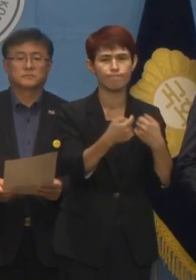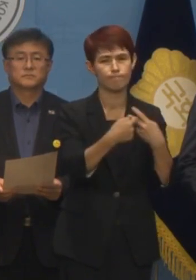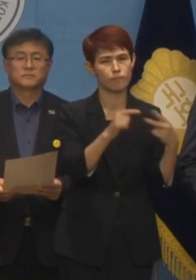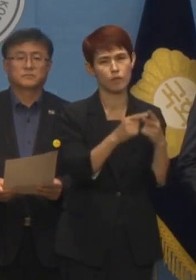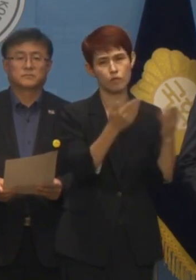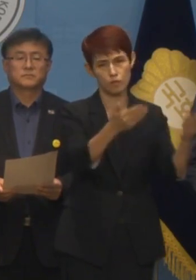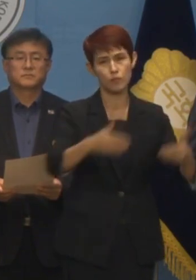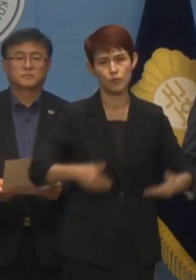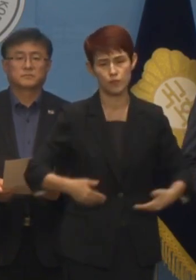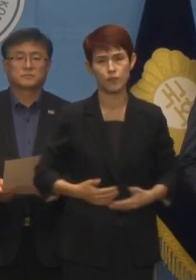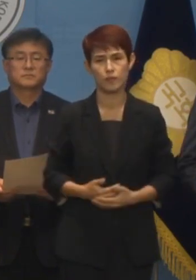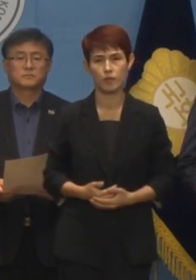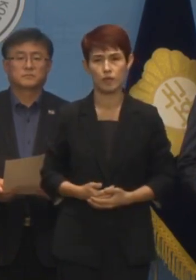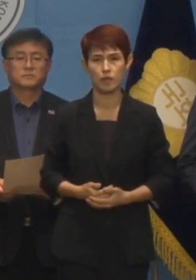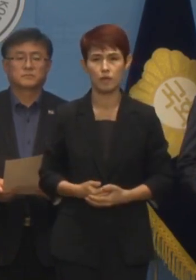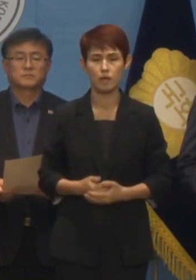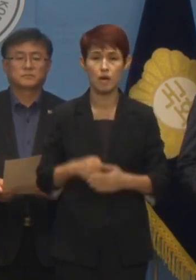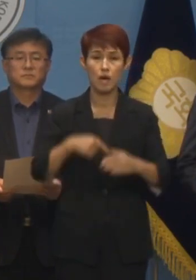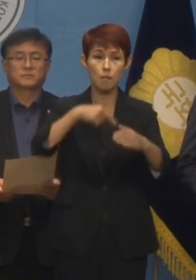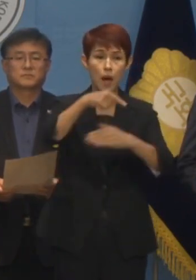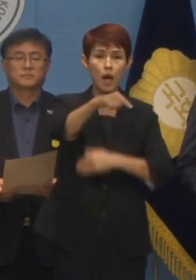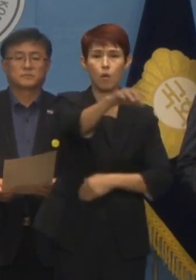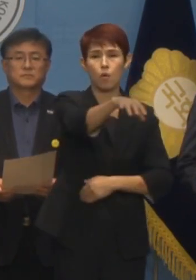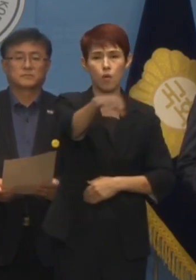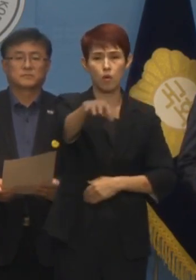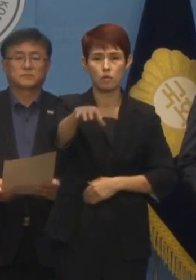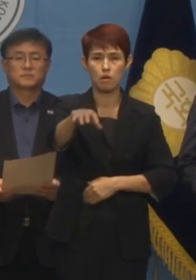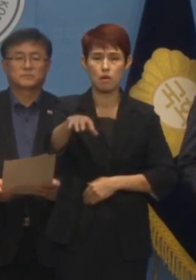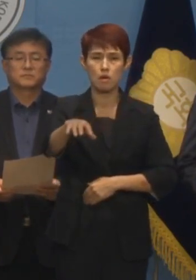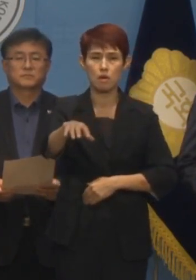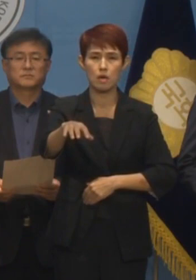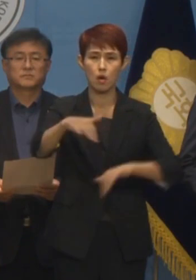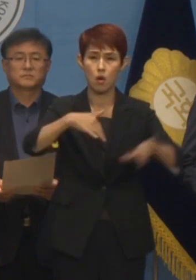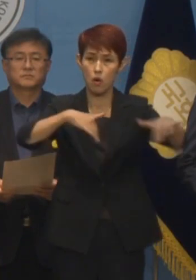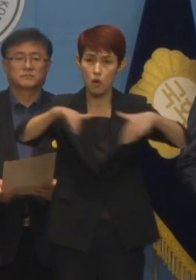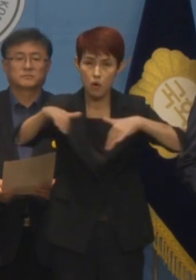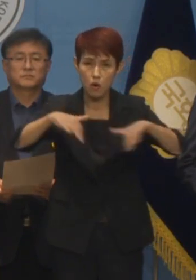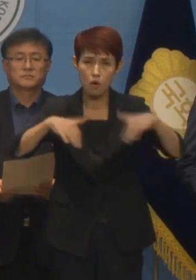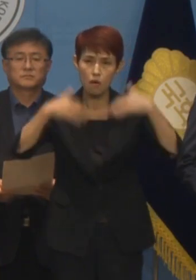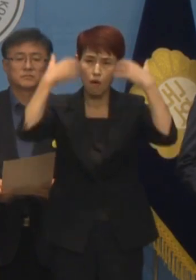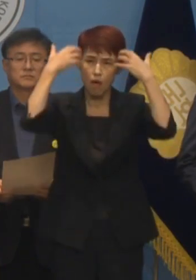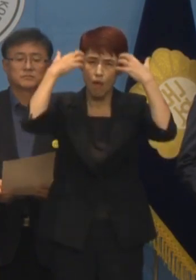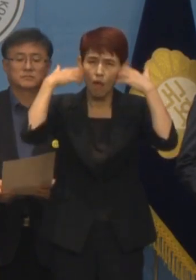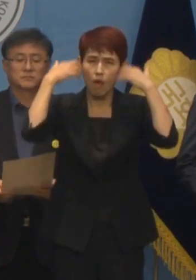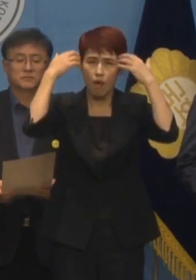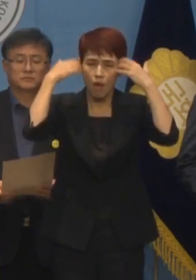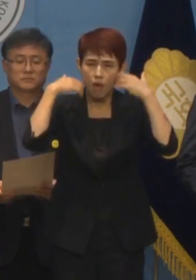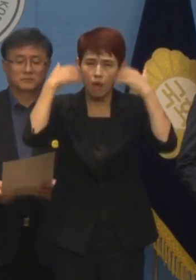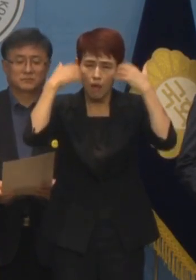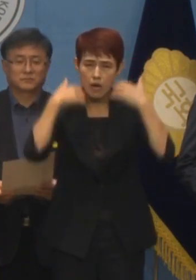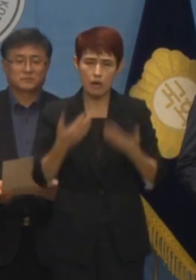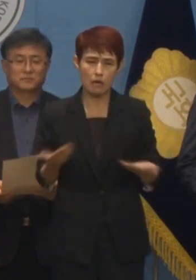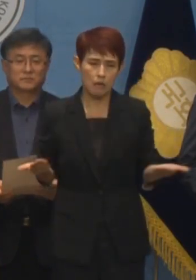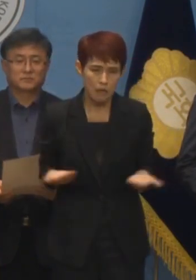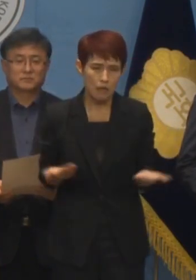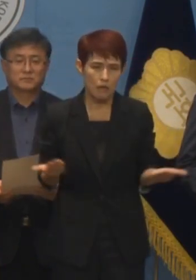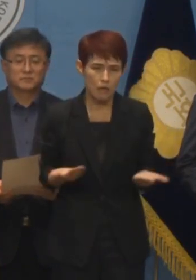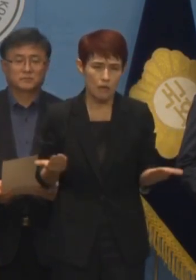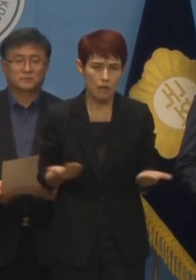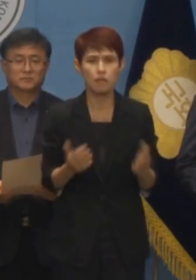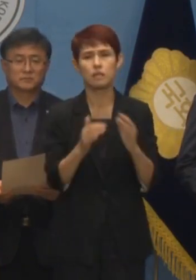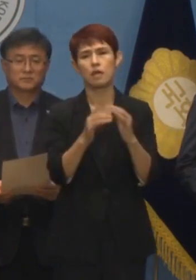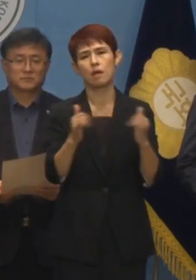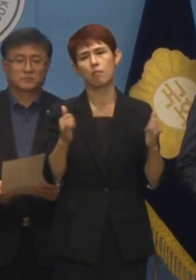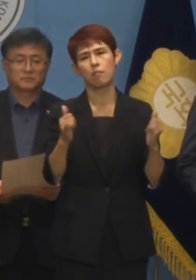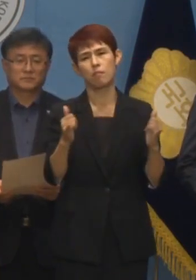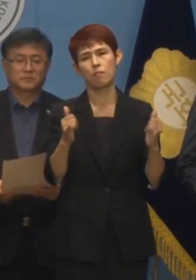합니다. 야외 현장에서 아스팔트 도로 위에서 폭염에 온몸으로 맞서야 하는 야외 노동자의